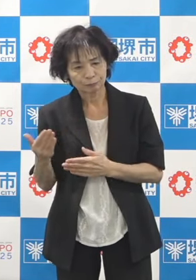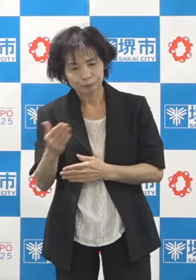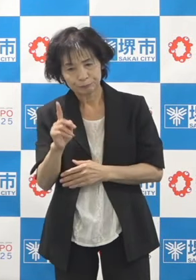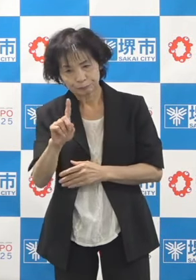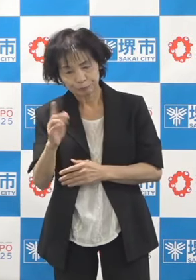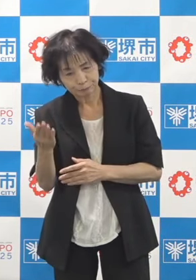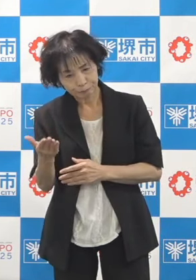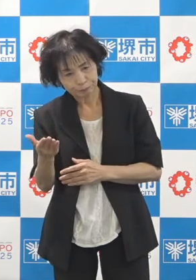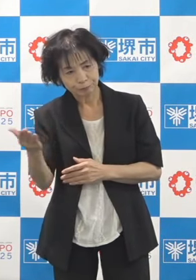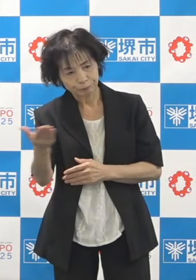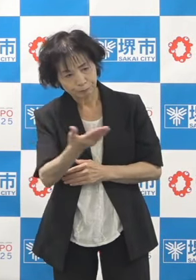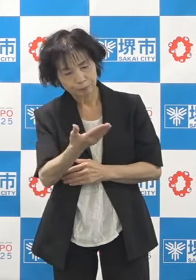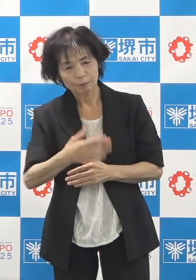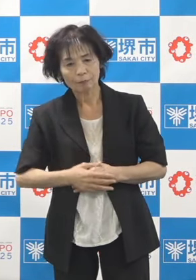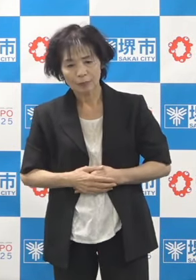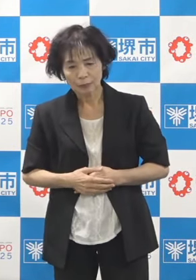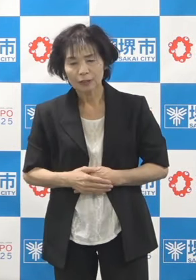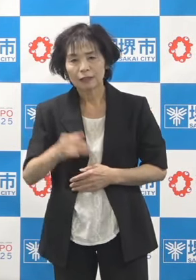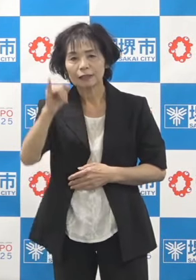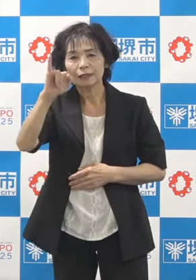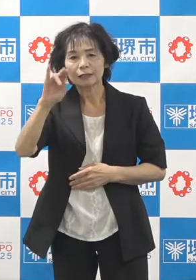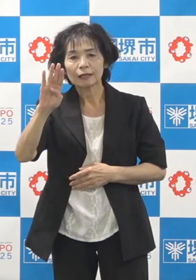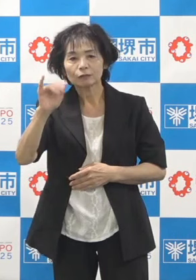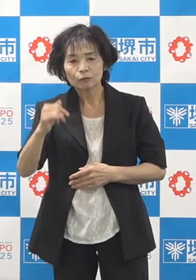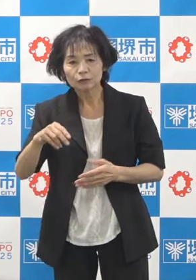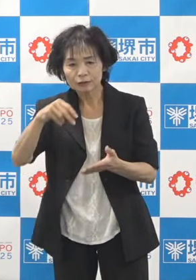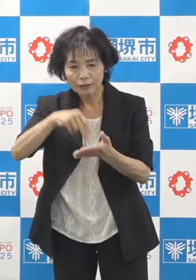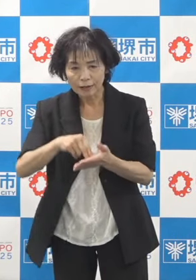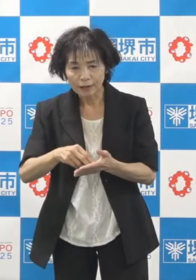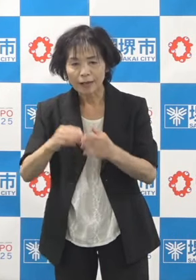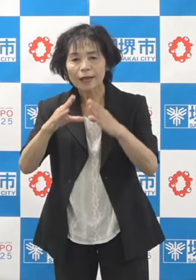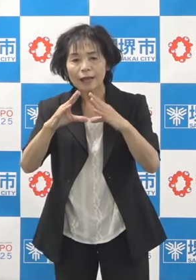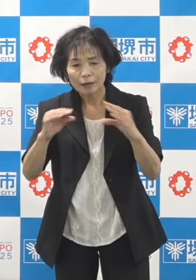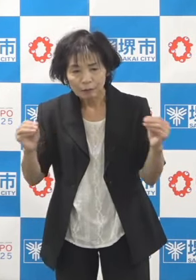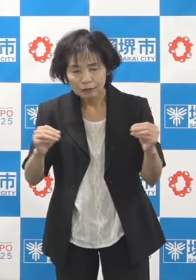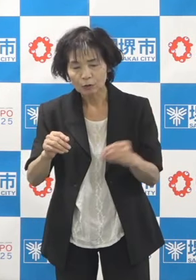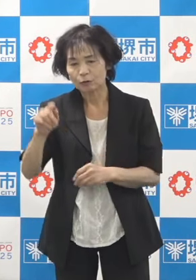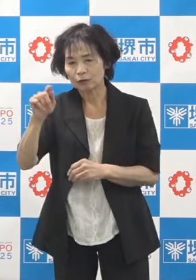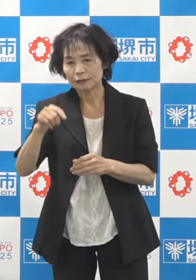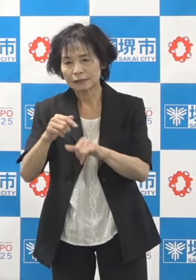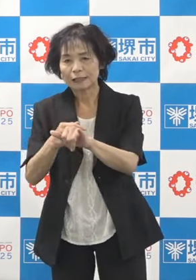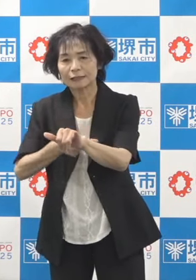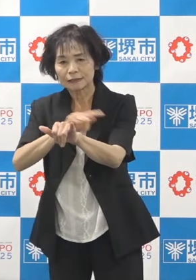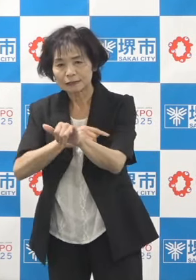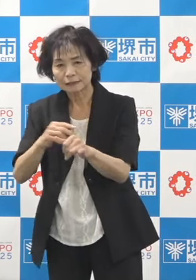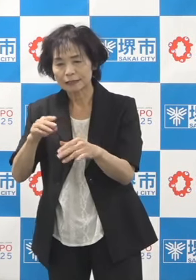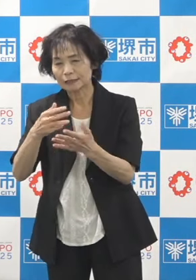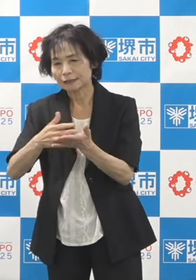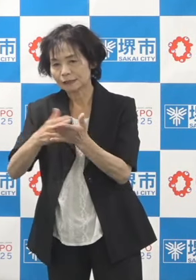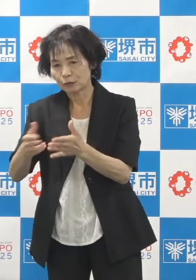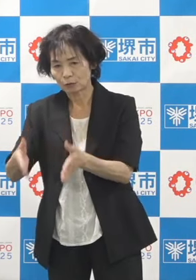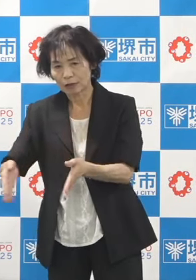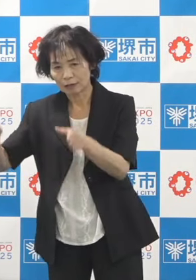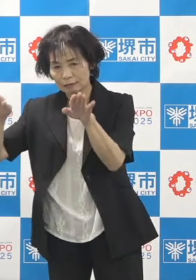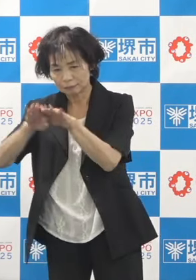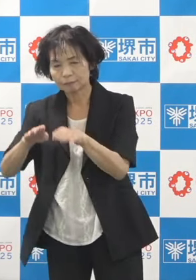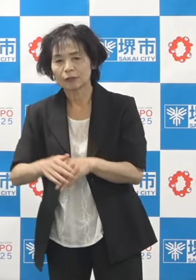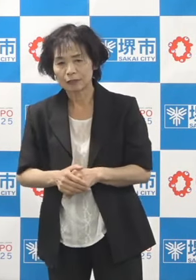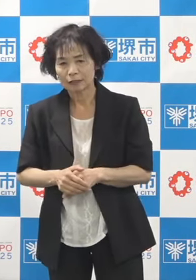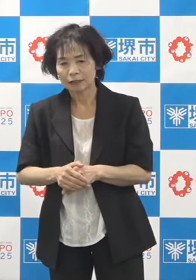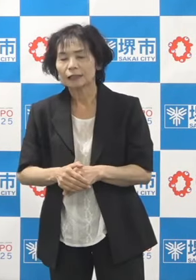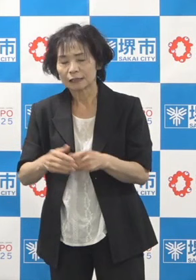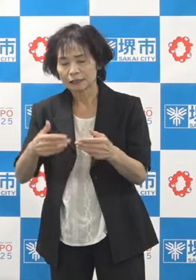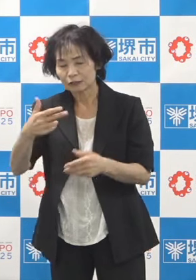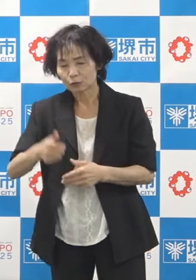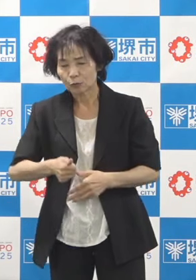い、一例として挙げていただきました平和と人権資料館につきまして、私も市長就任する前もそうですが、市長就任